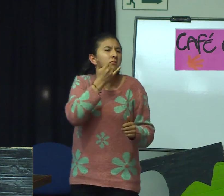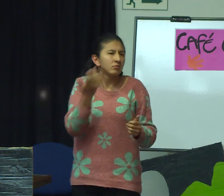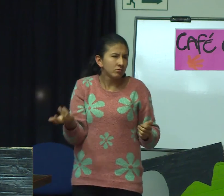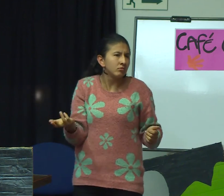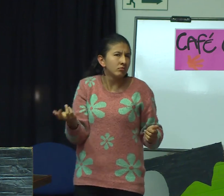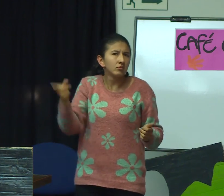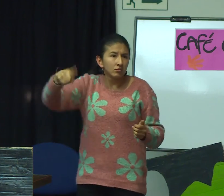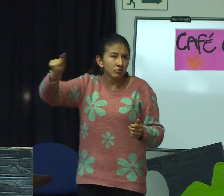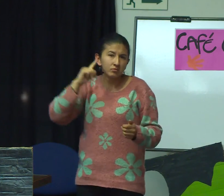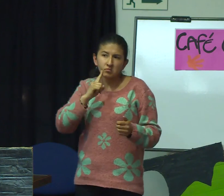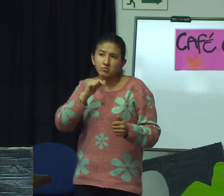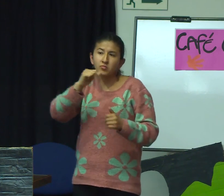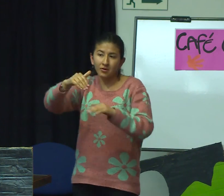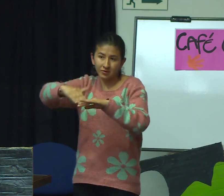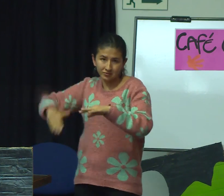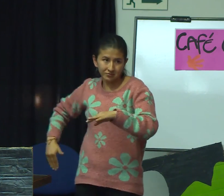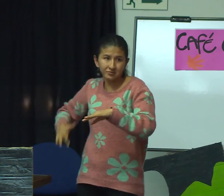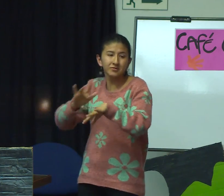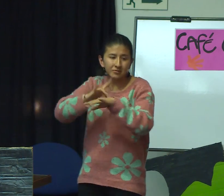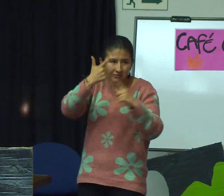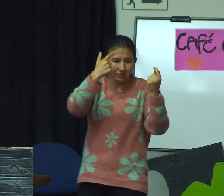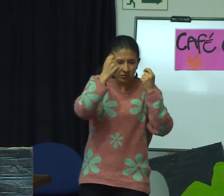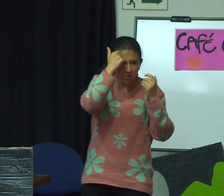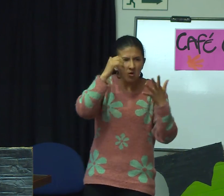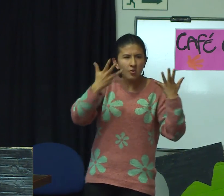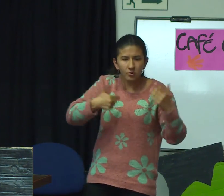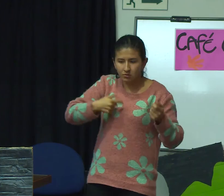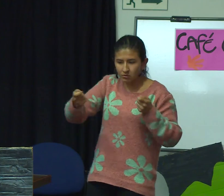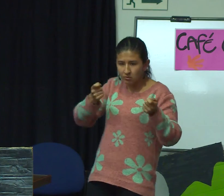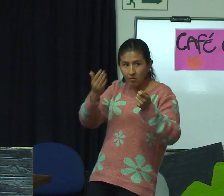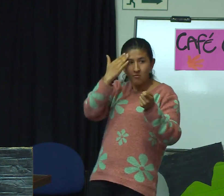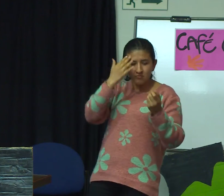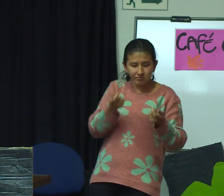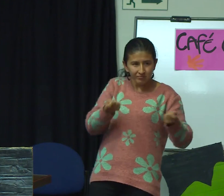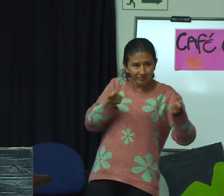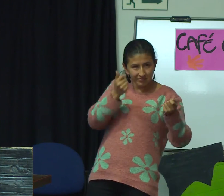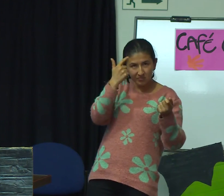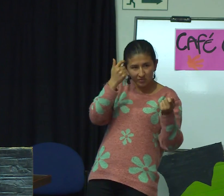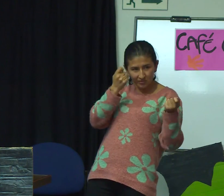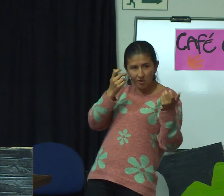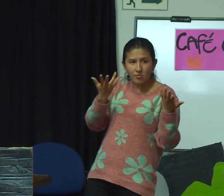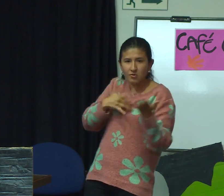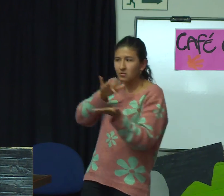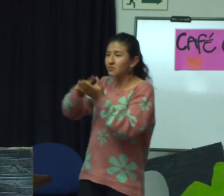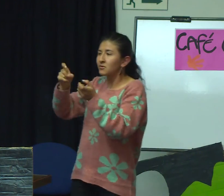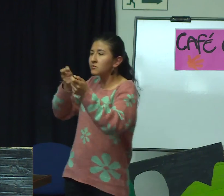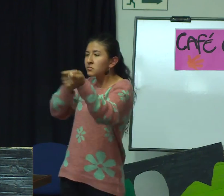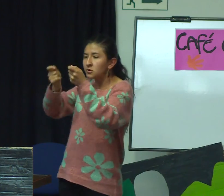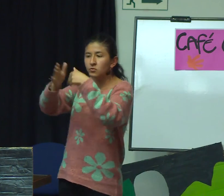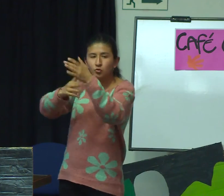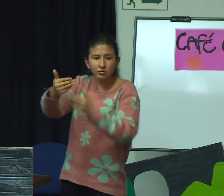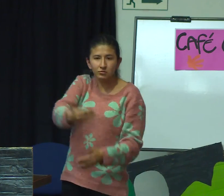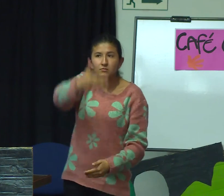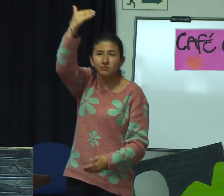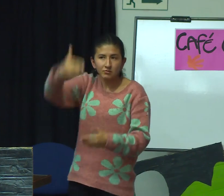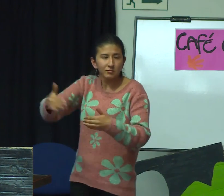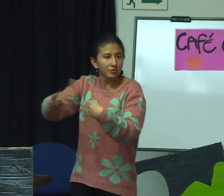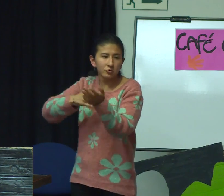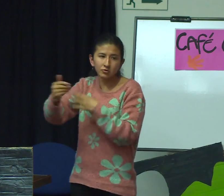descontextualizada. Imaginémonos qué es lo que pasa cuando una persona sorda vive muy lejos de un lugar donde pueda acceder a la